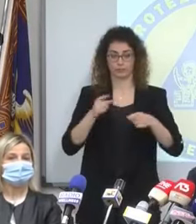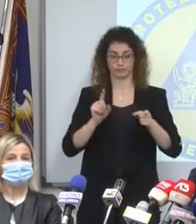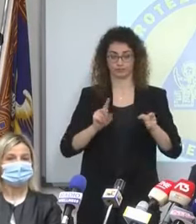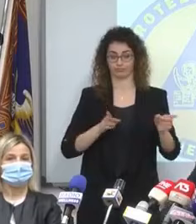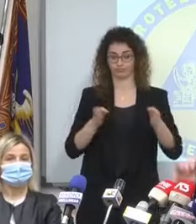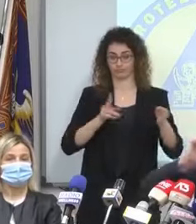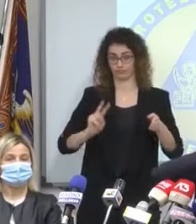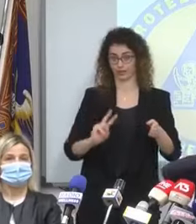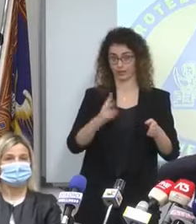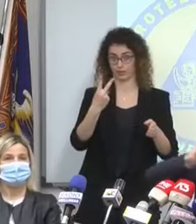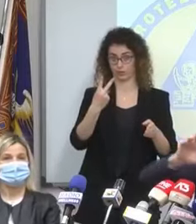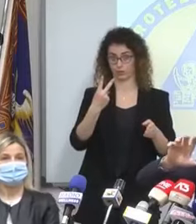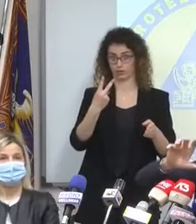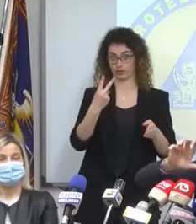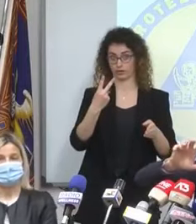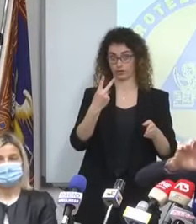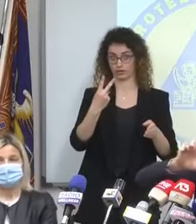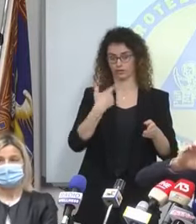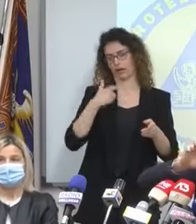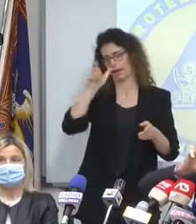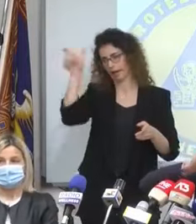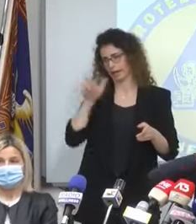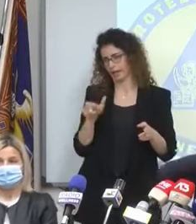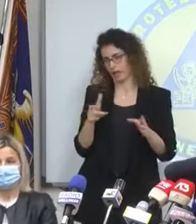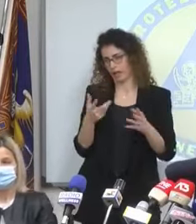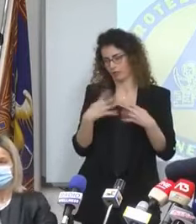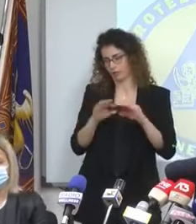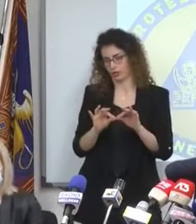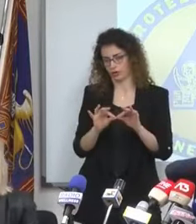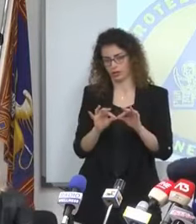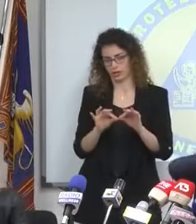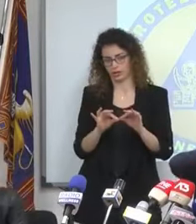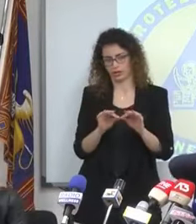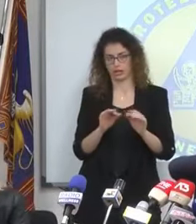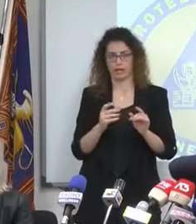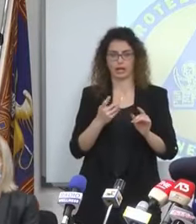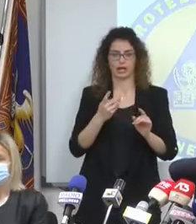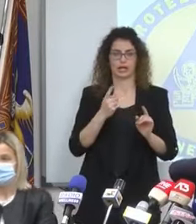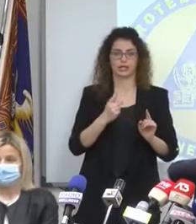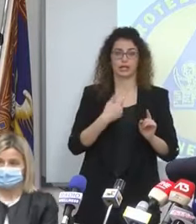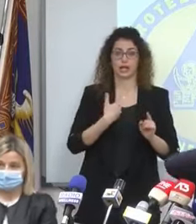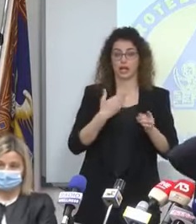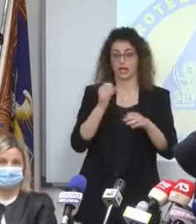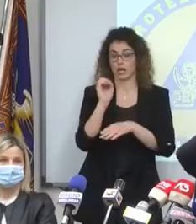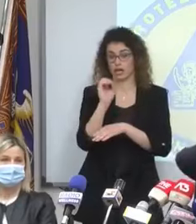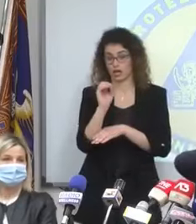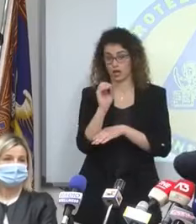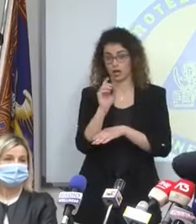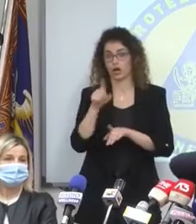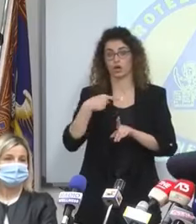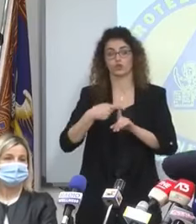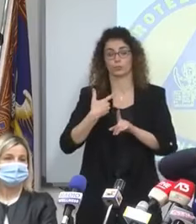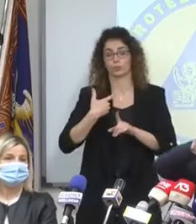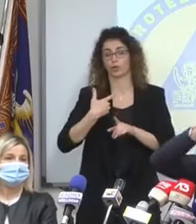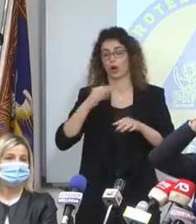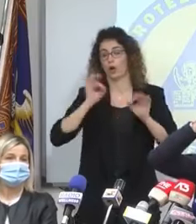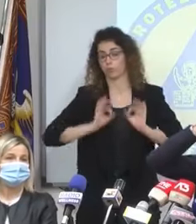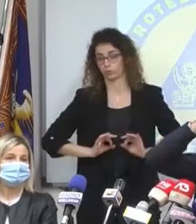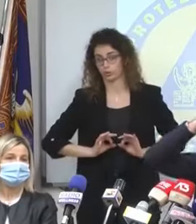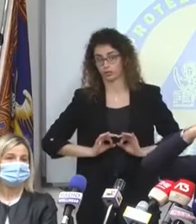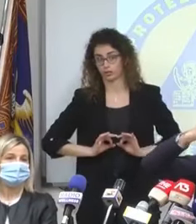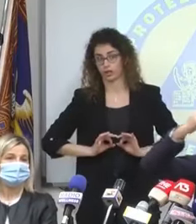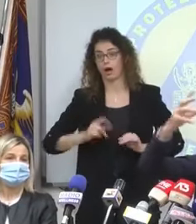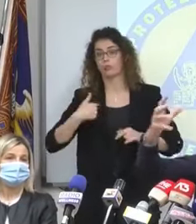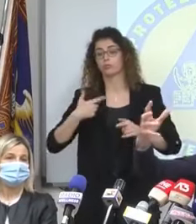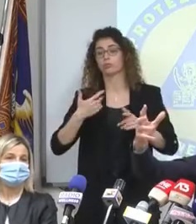seconda fase, per la proprietà transitiva, siamo in Italia, e no, ma ci sono gli ospedali, ci sono gli insegnanti delle scuole, ci sono anche le forze di polizia e ci sono